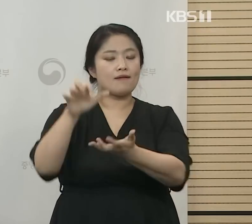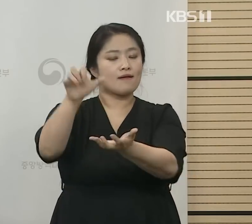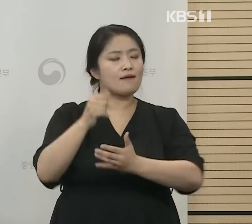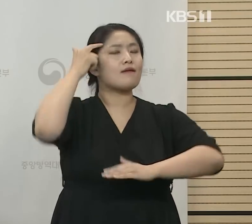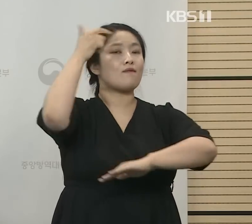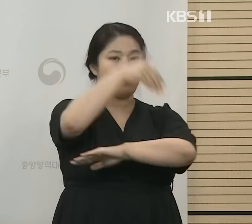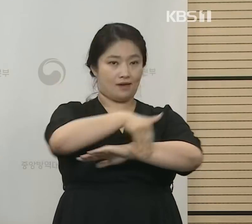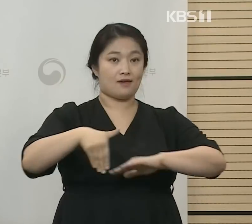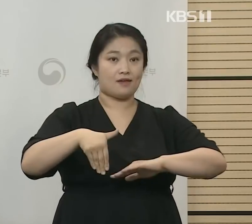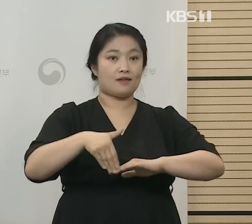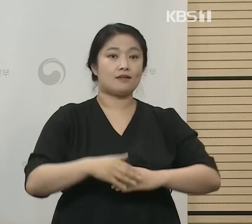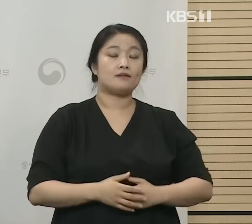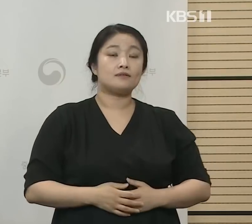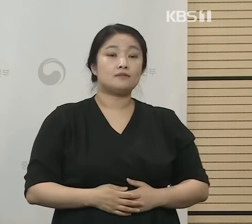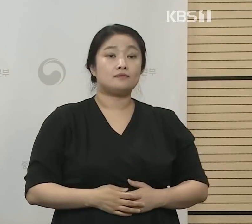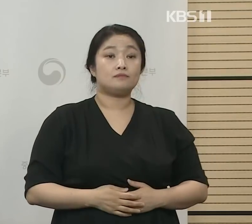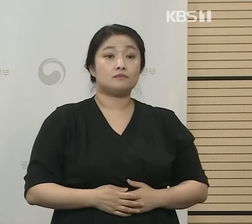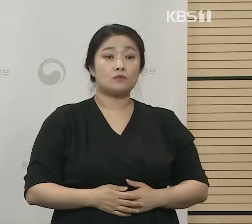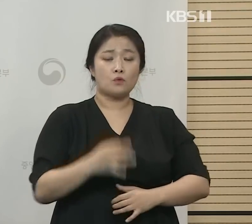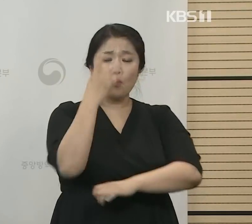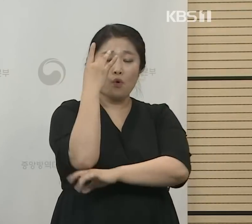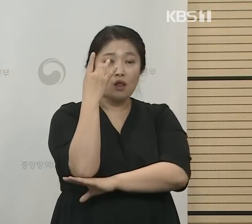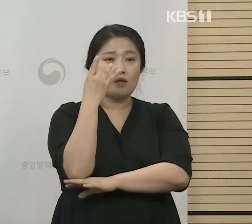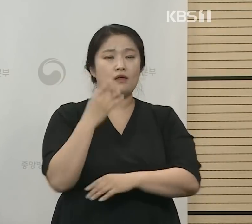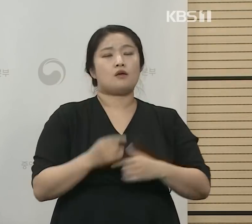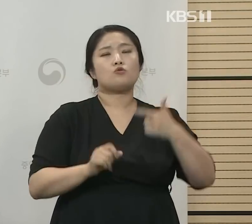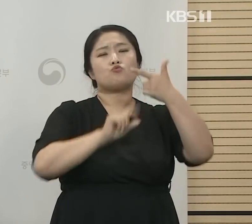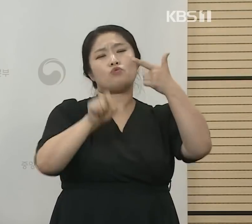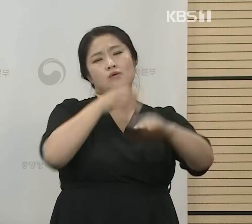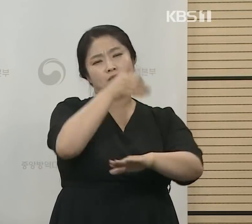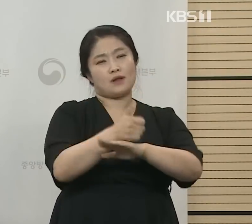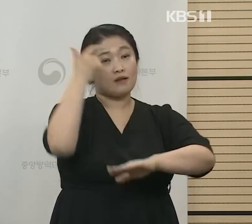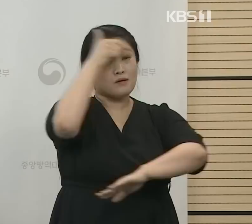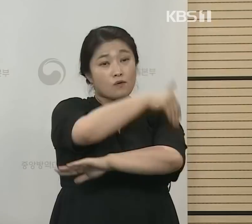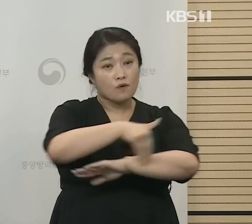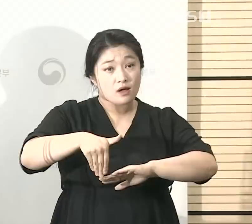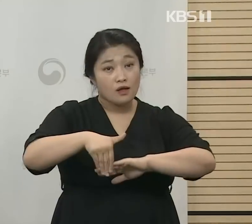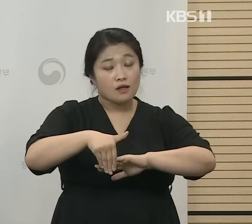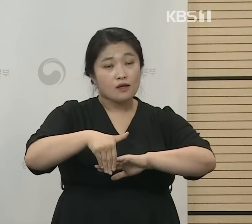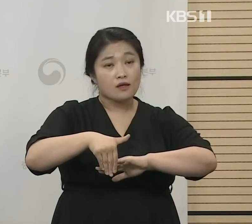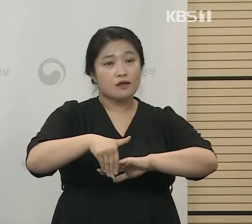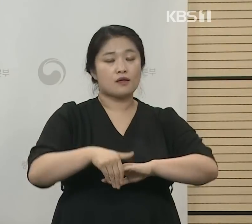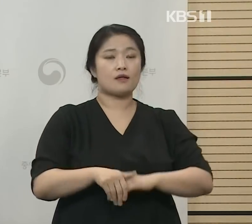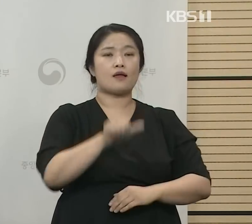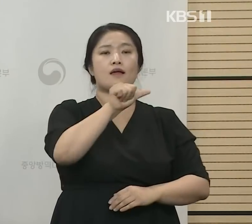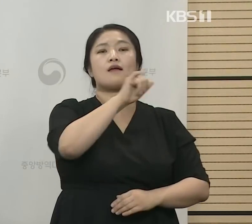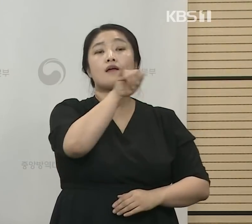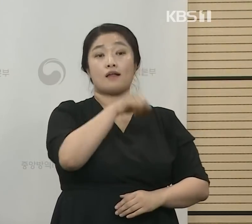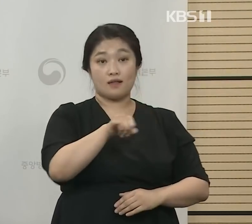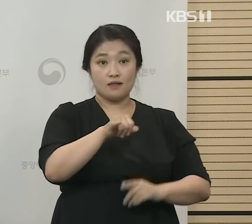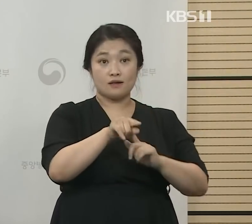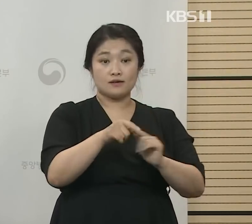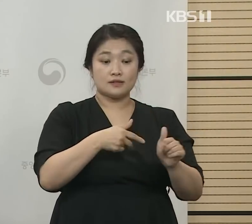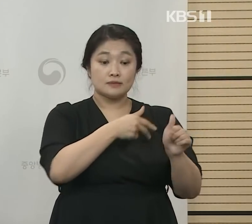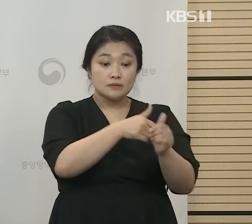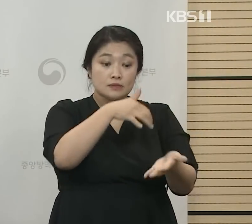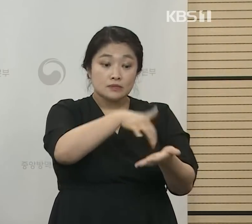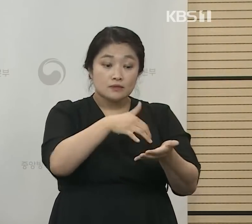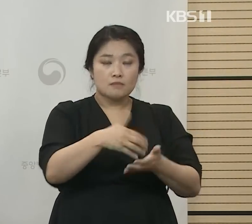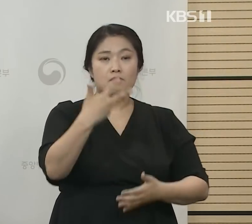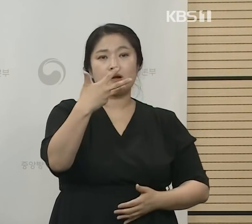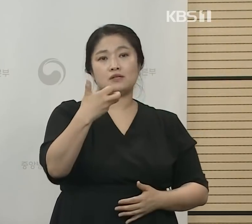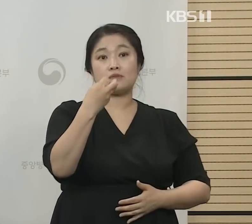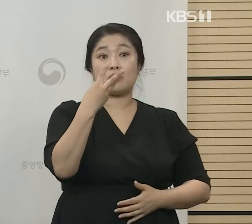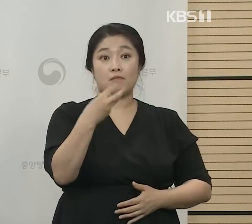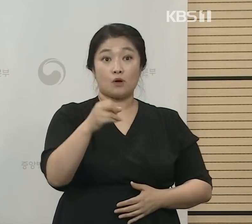될 계획입니다. 당초 6월 말 도입 예정이었던 코백스의 아스트라제네카 백신